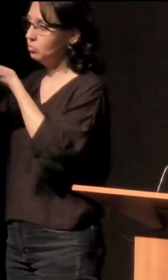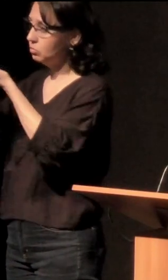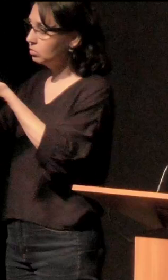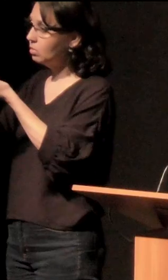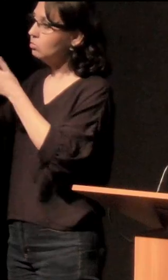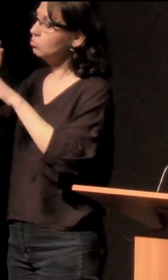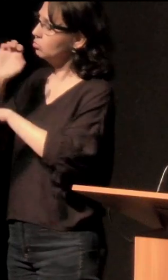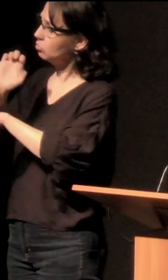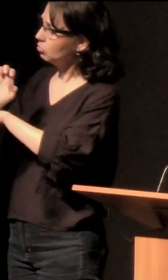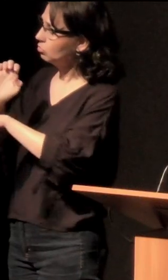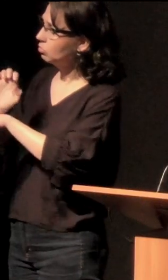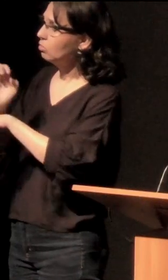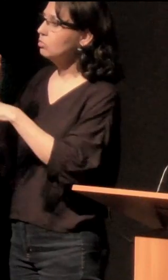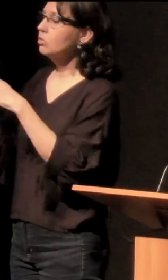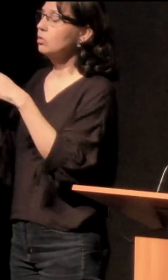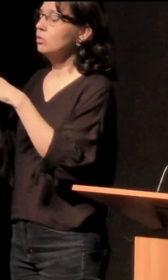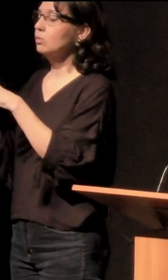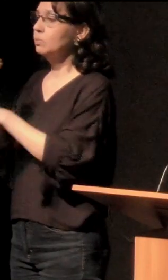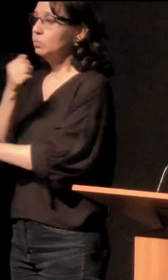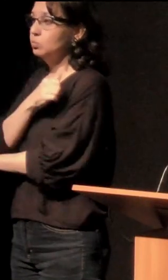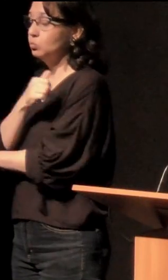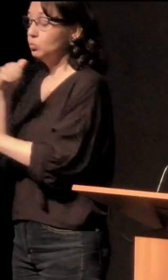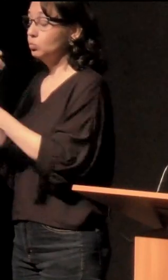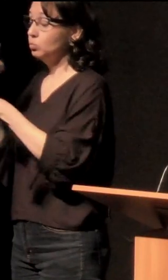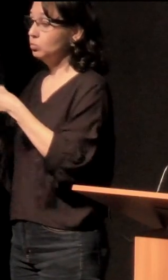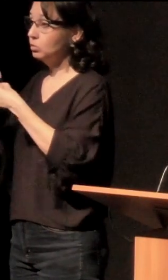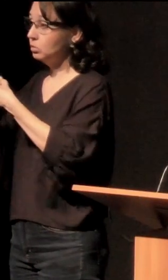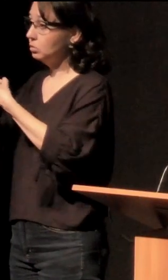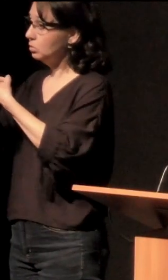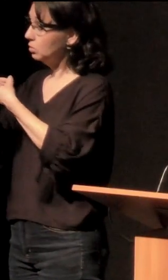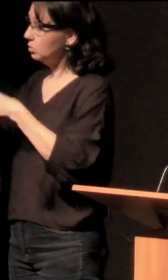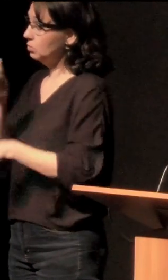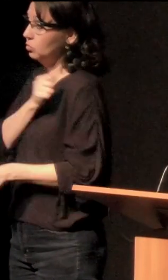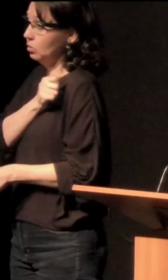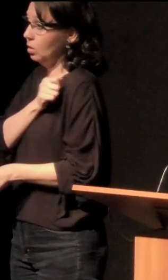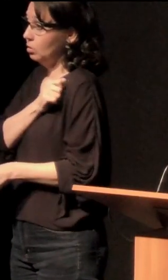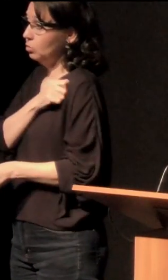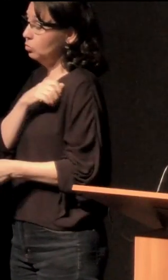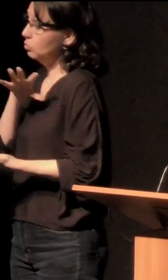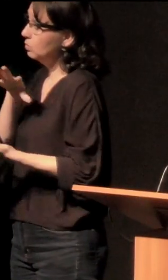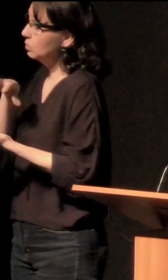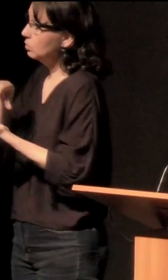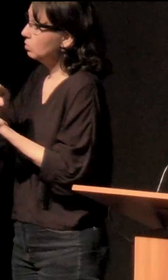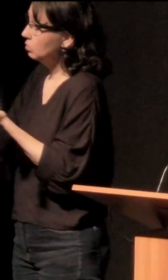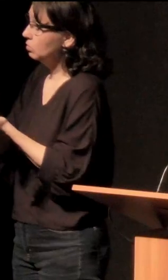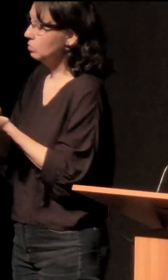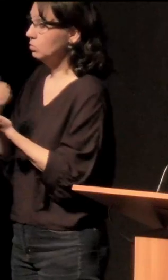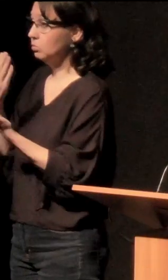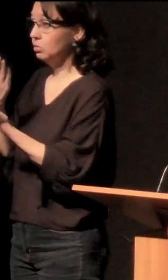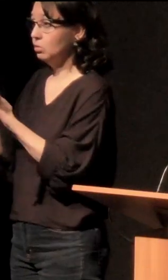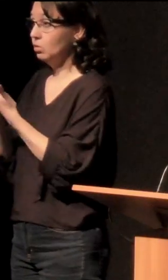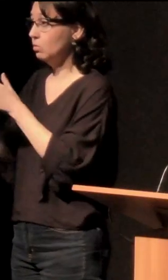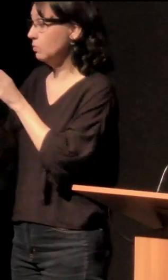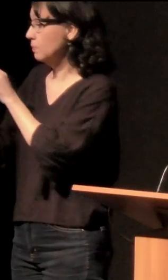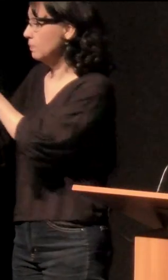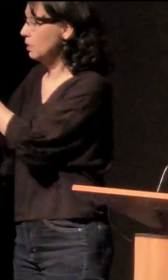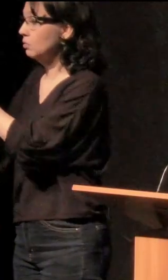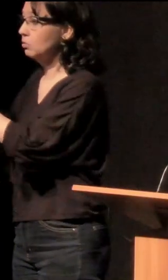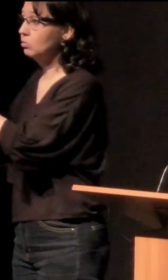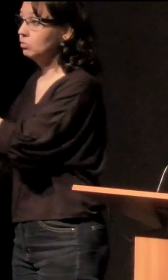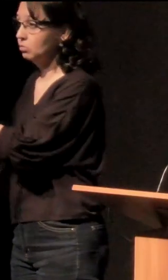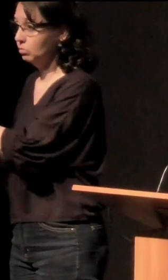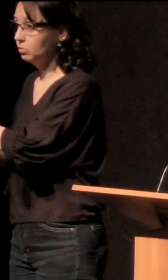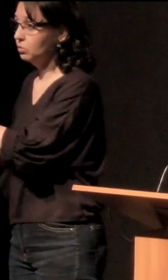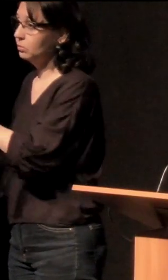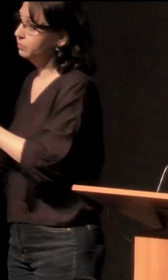possuam alunos matriculados em escolas de localizadas em áreas de remanescentes de Quilombo eu não vou não